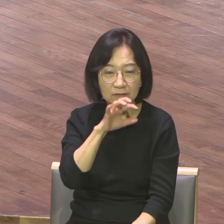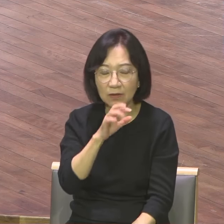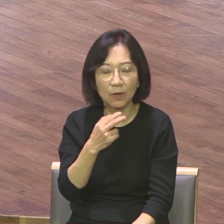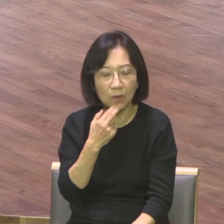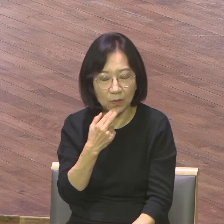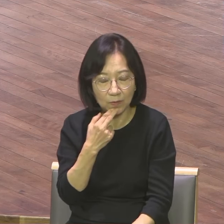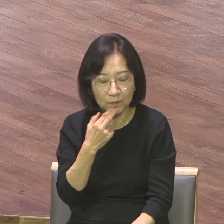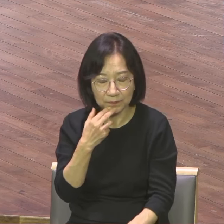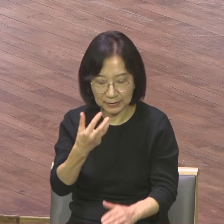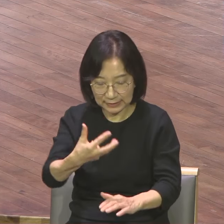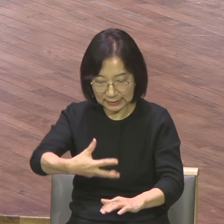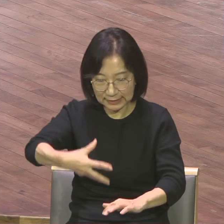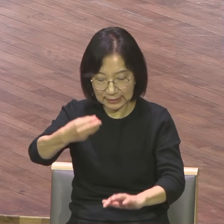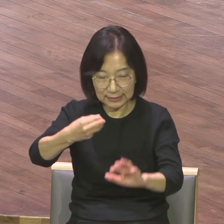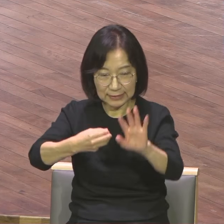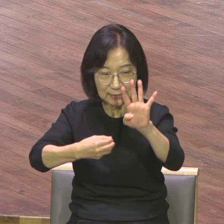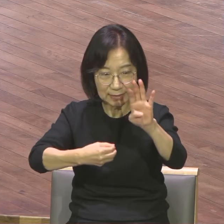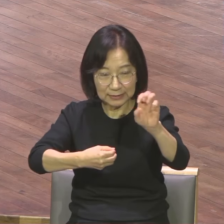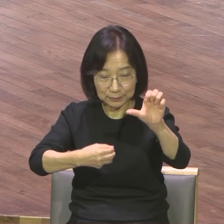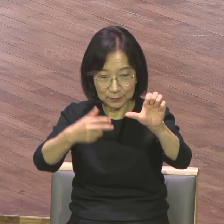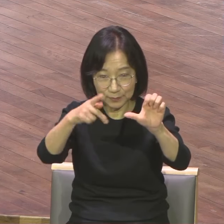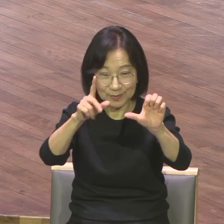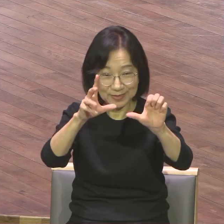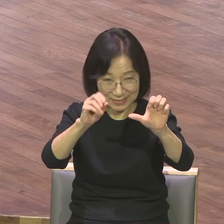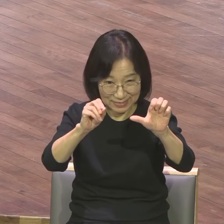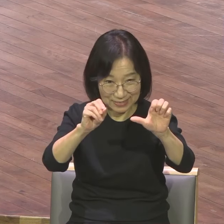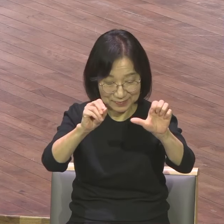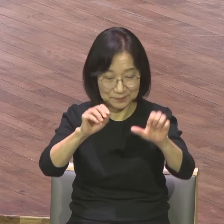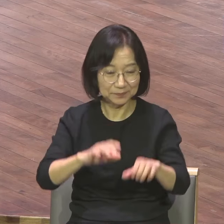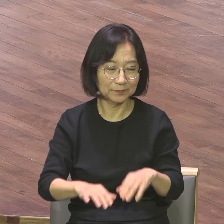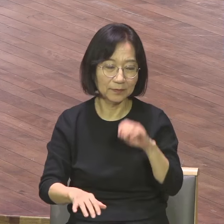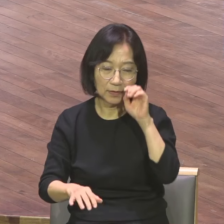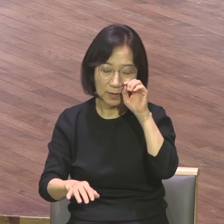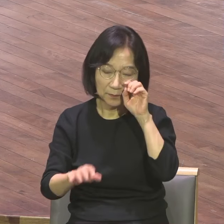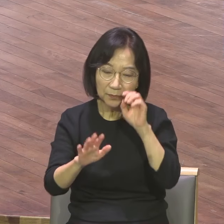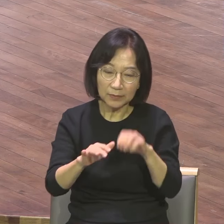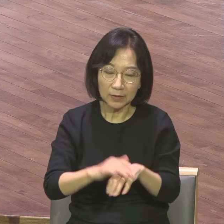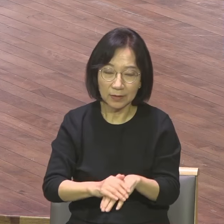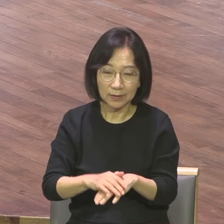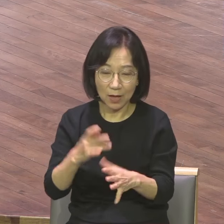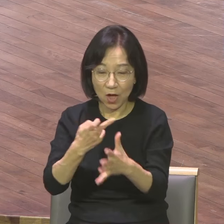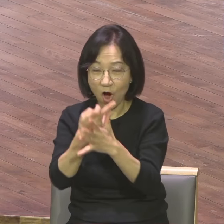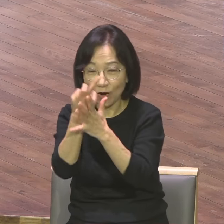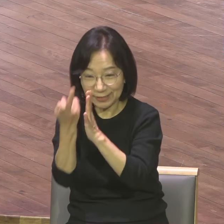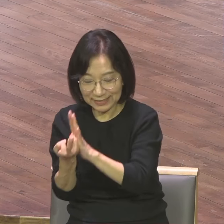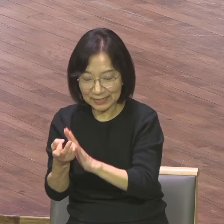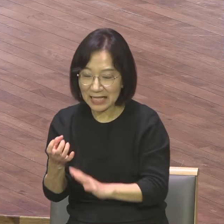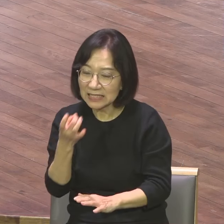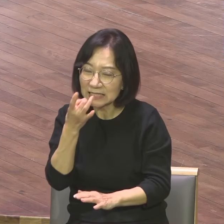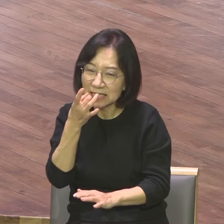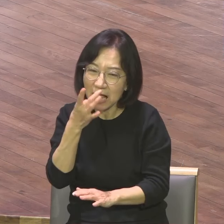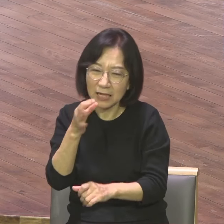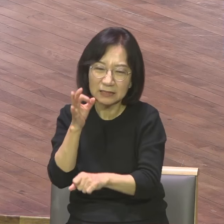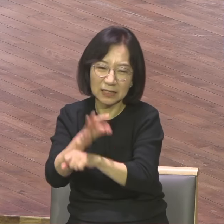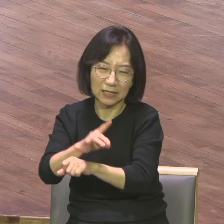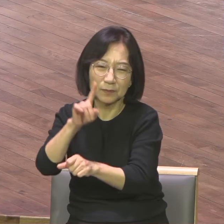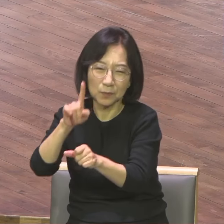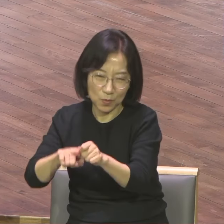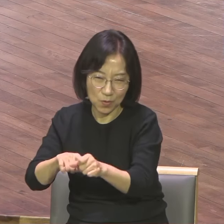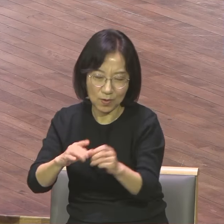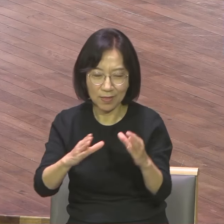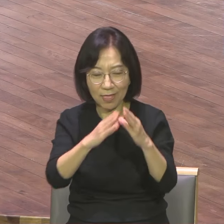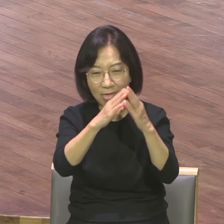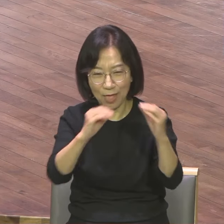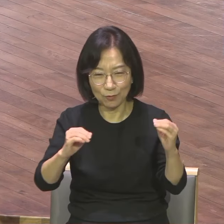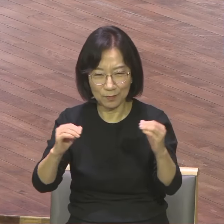창세기 45장에 보면 요셉이 곡식을 구하기 위해서 애굽에 왔던 형들을 만나잖아요. 그럴 때